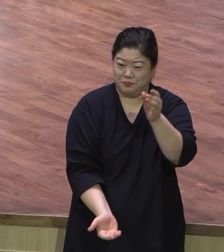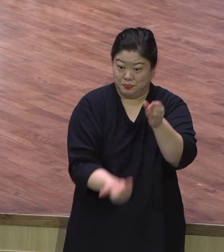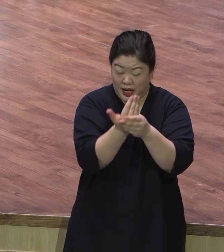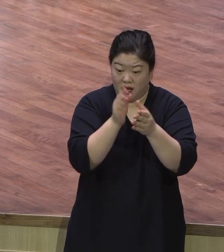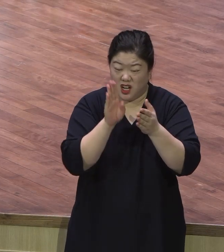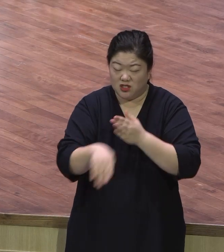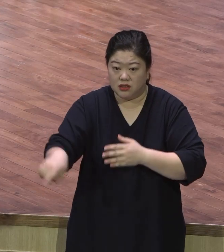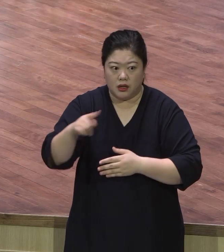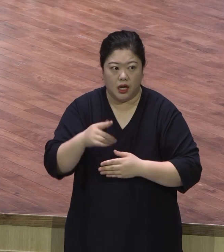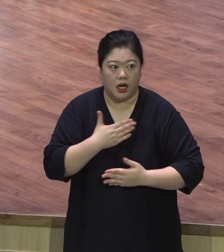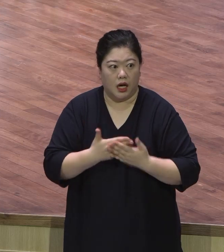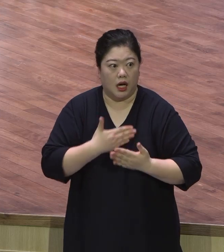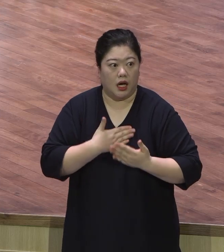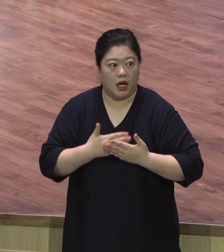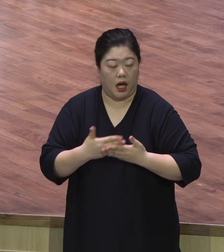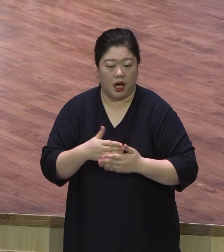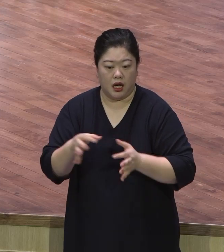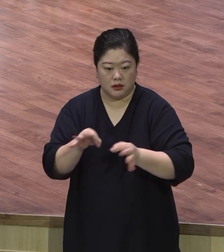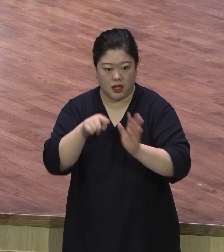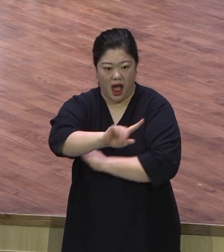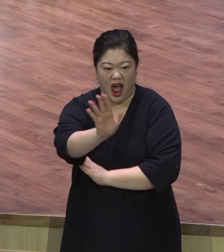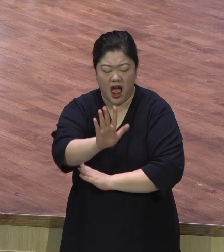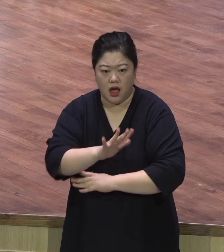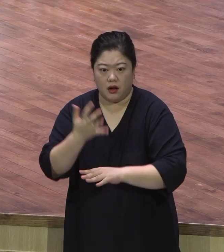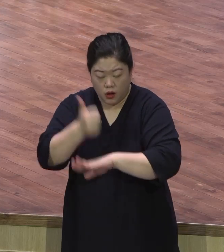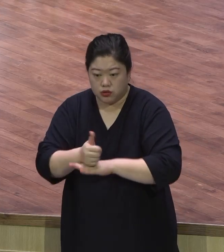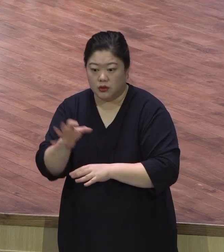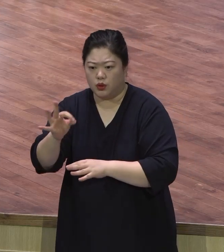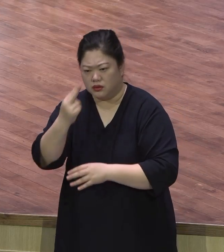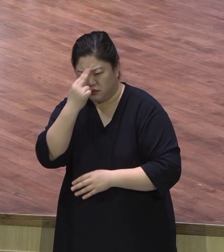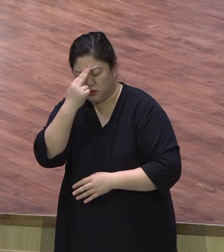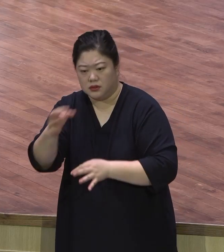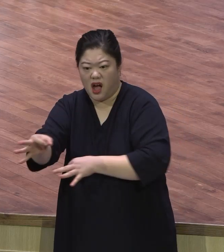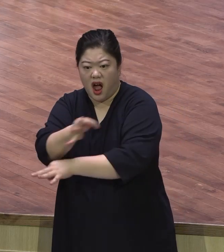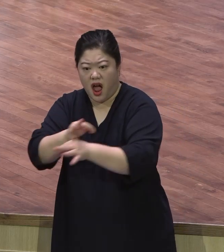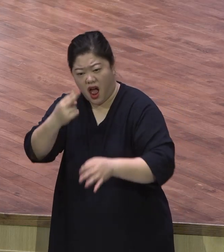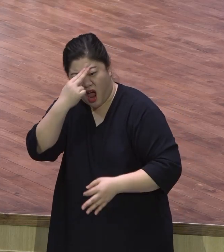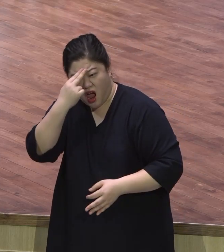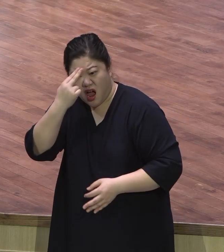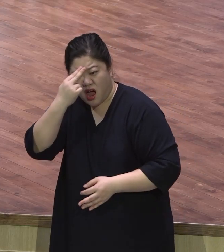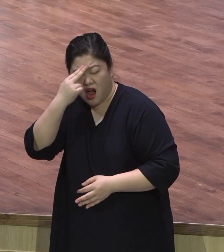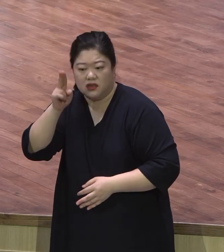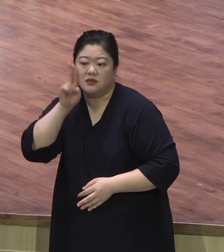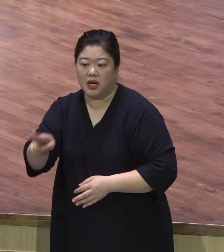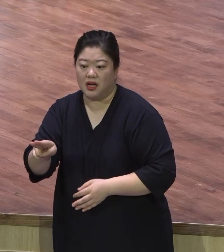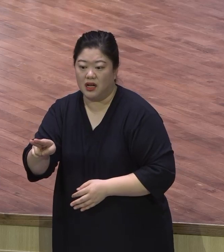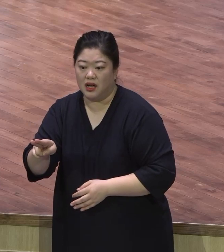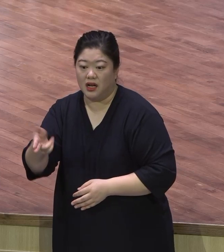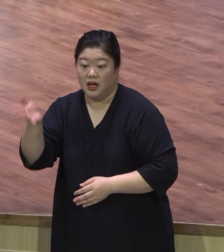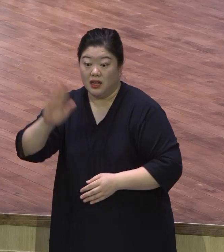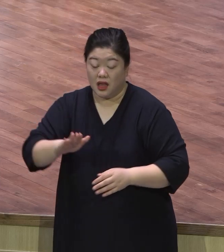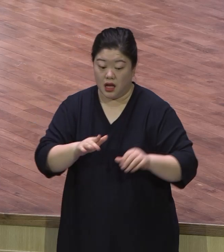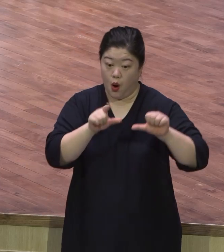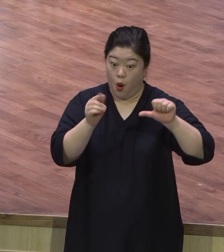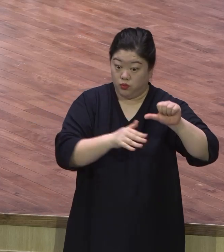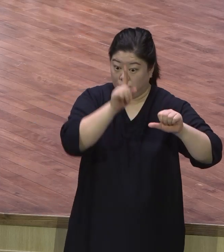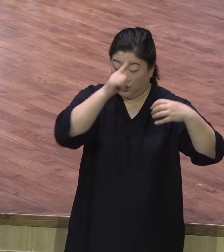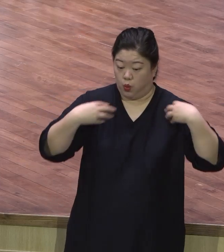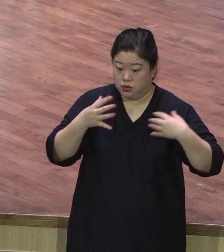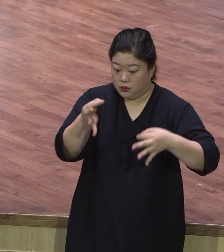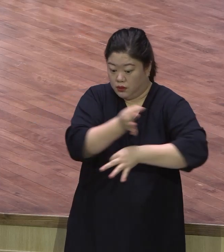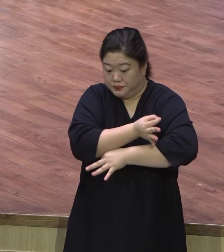손님이 와야 말이지. 그래야 경제가 만들고 팔고 또 그렇게 또 만들고 팔고 이래야 경제가